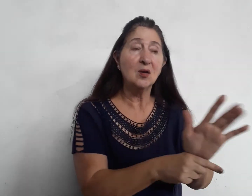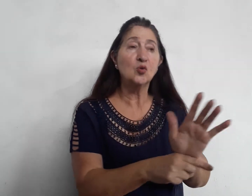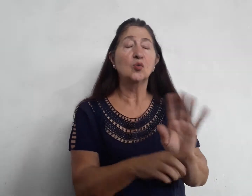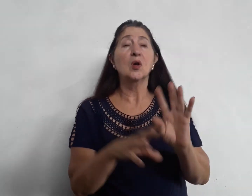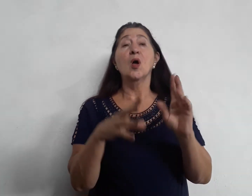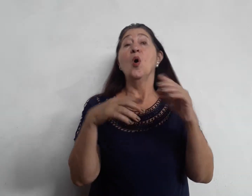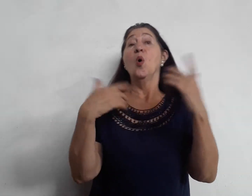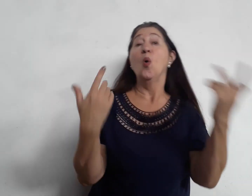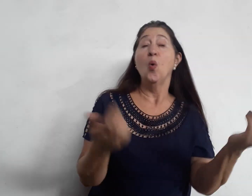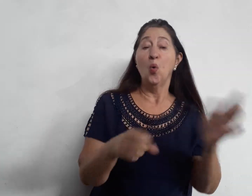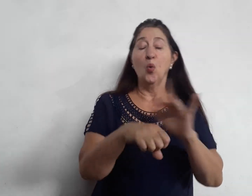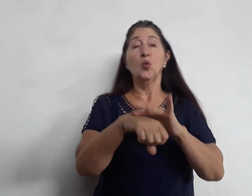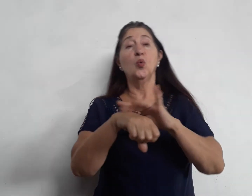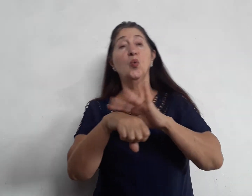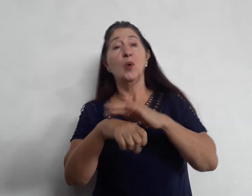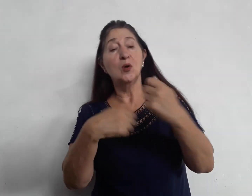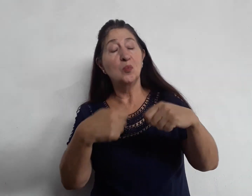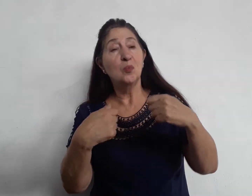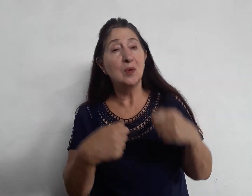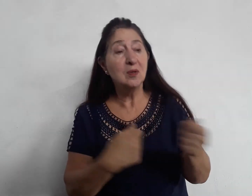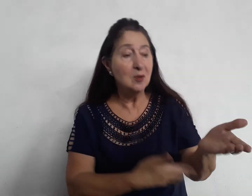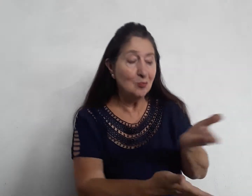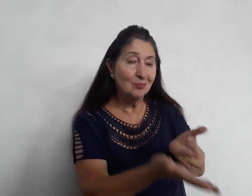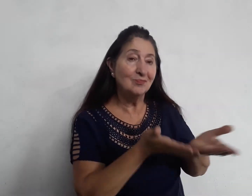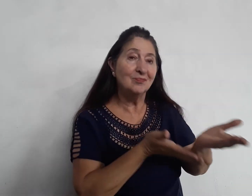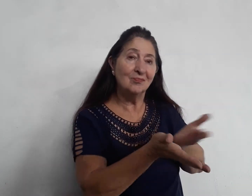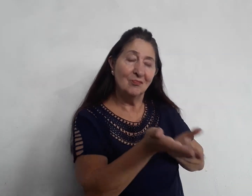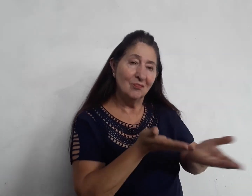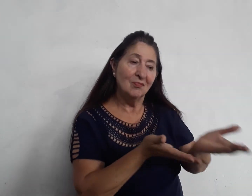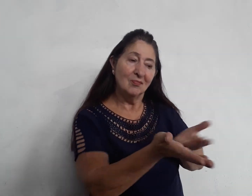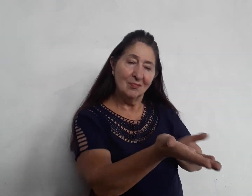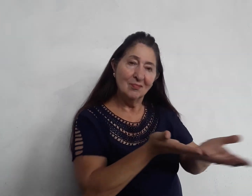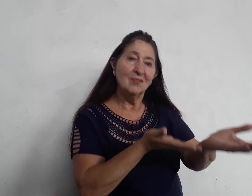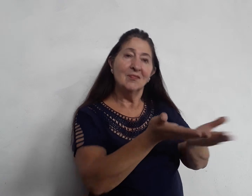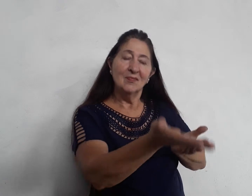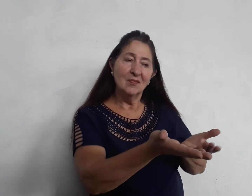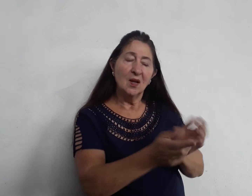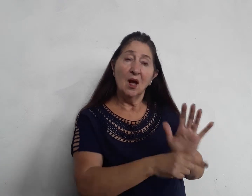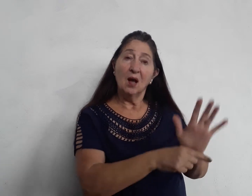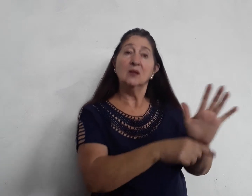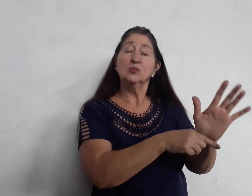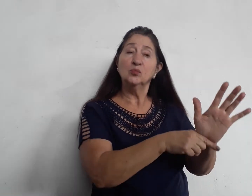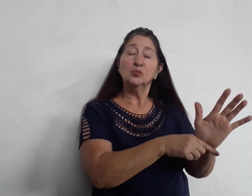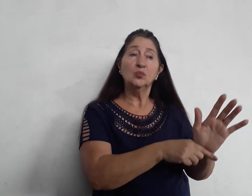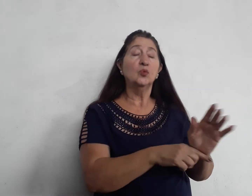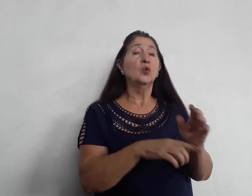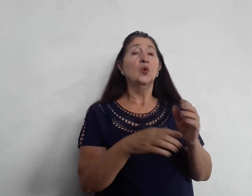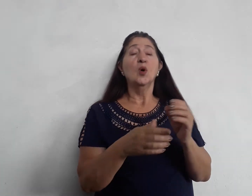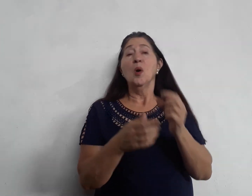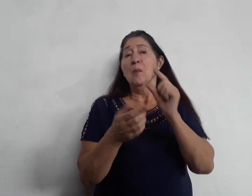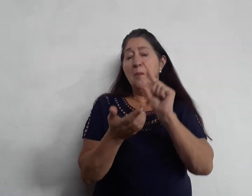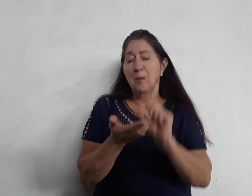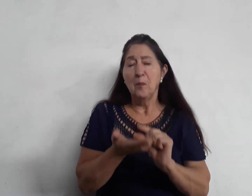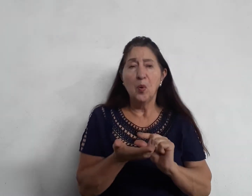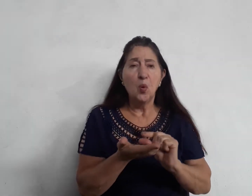quem estava precisando, quando eu dispus do que tinha para servir as pessoas, seja pouco, seja muito,